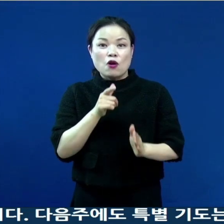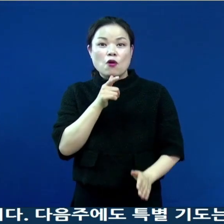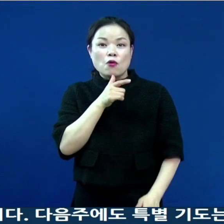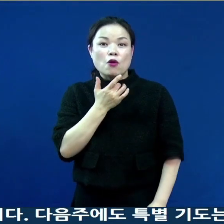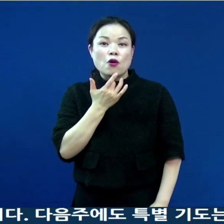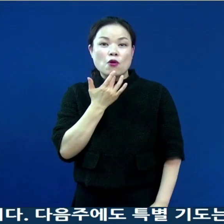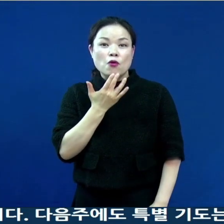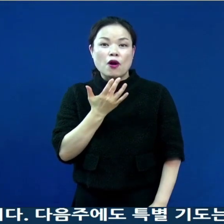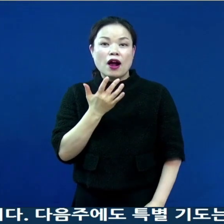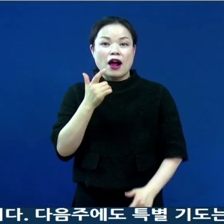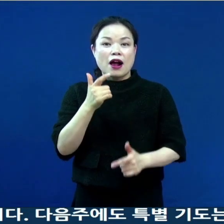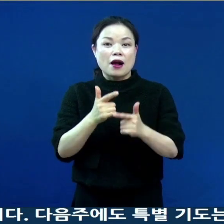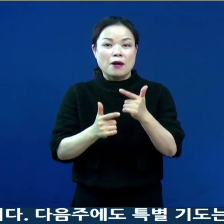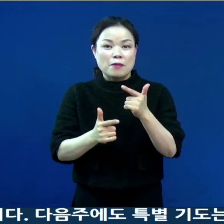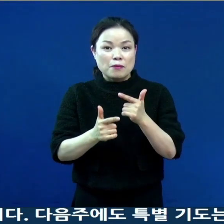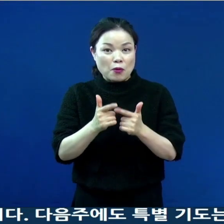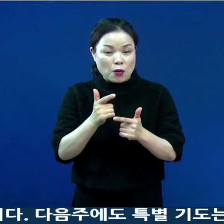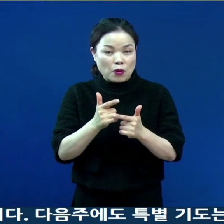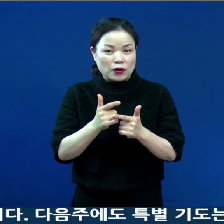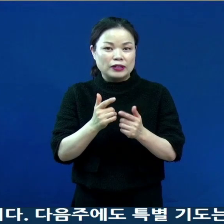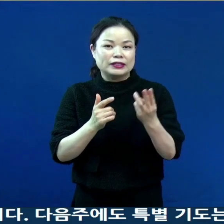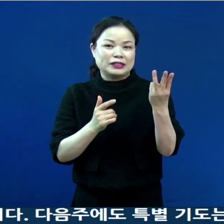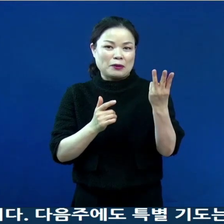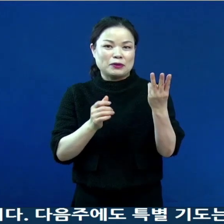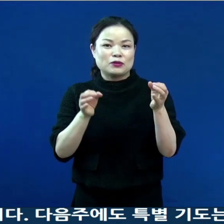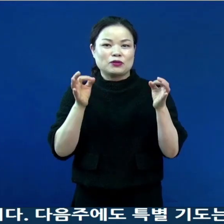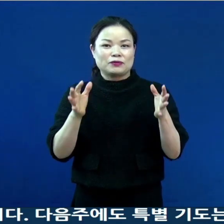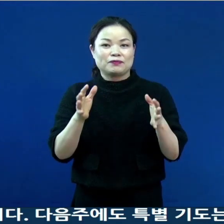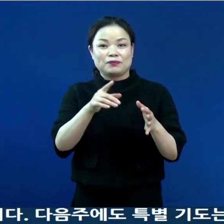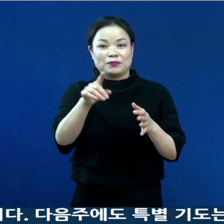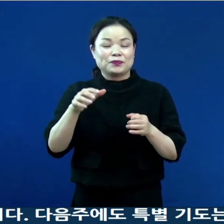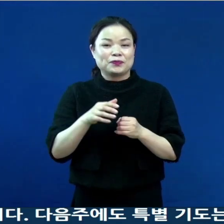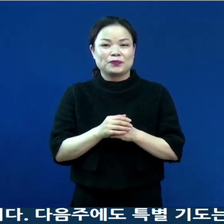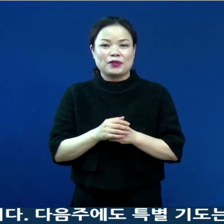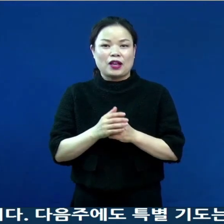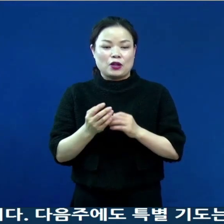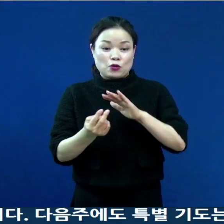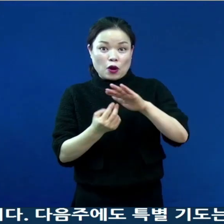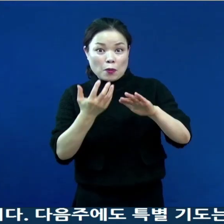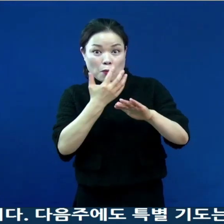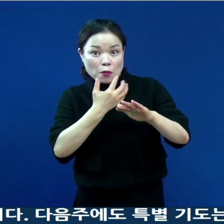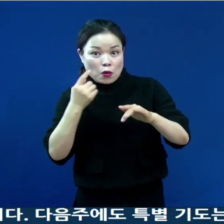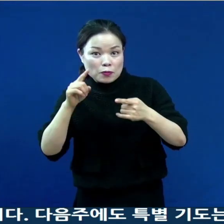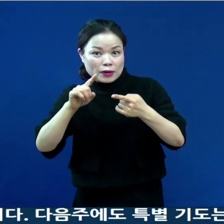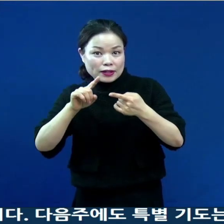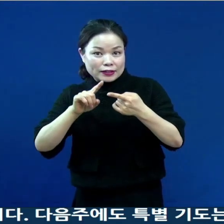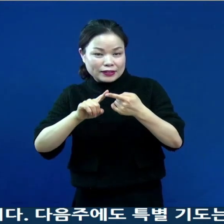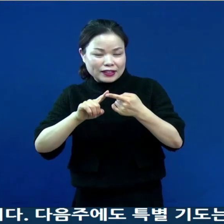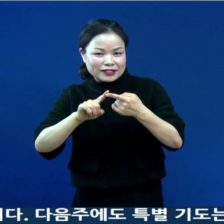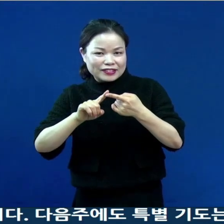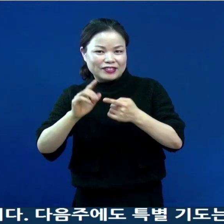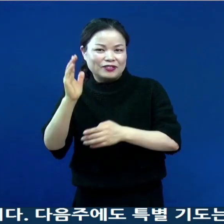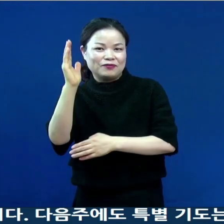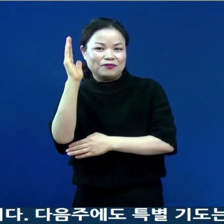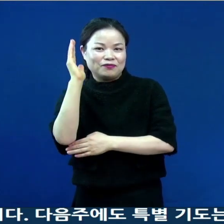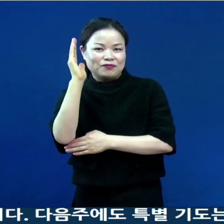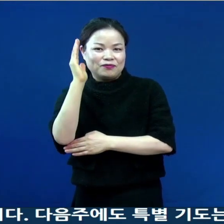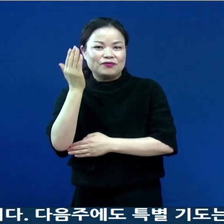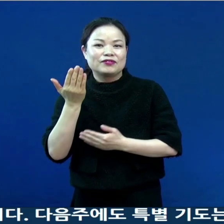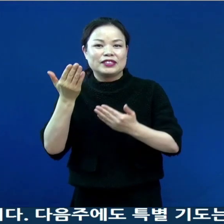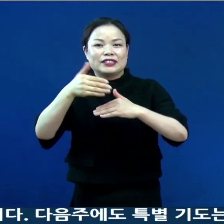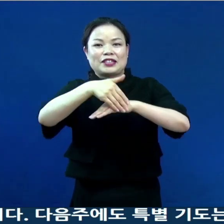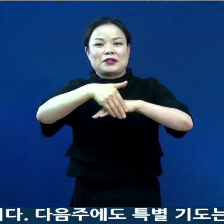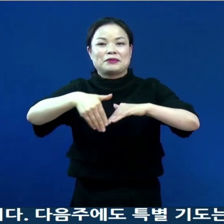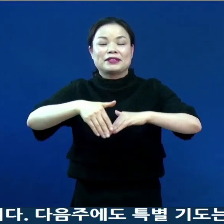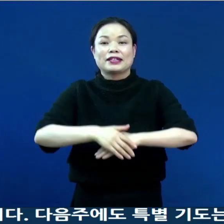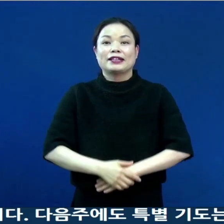화, 목 3회를 여러분하고 같이 말씀으로 계속 요한복음 세계를 탐험해 갈까 계획 중에